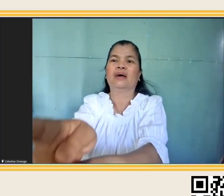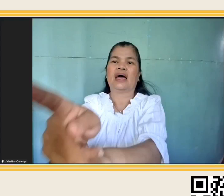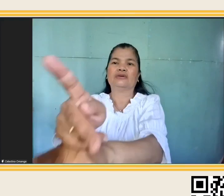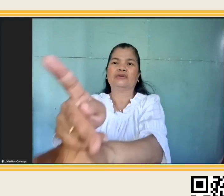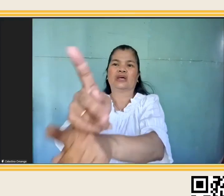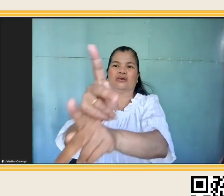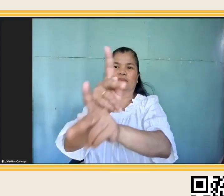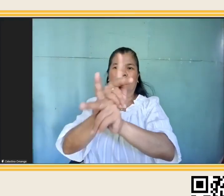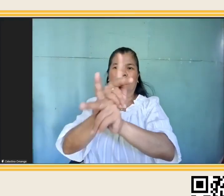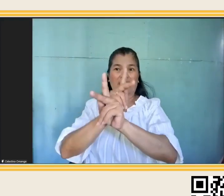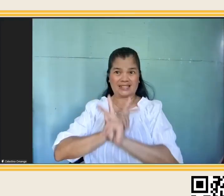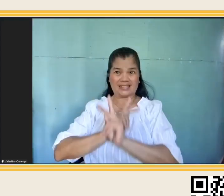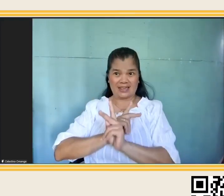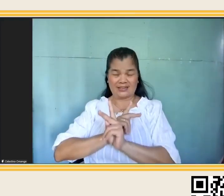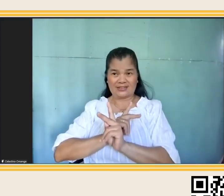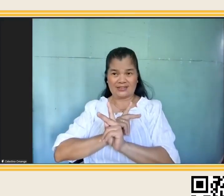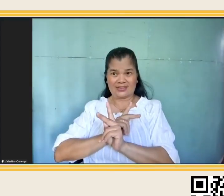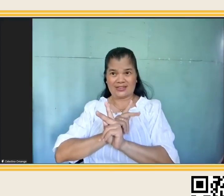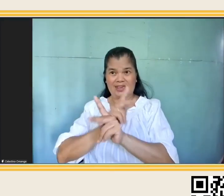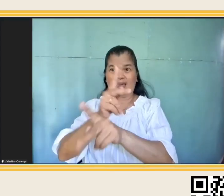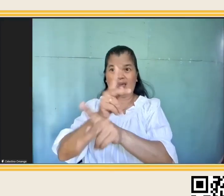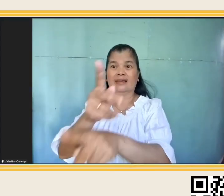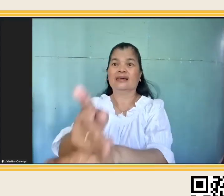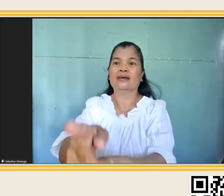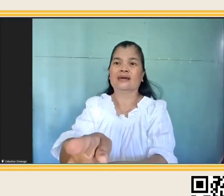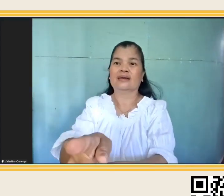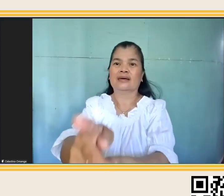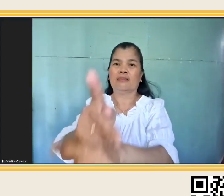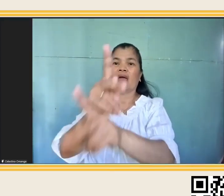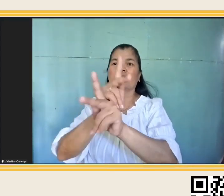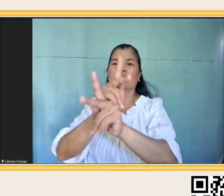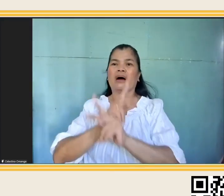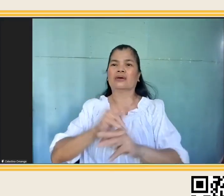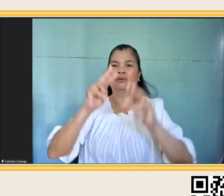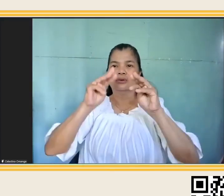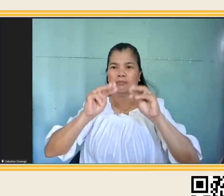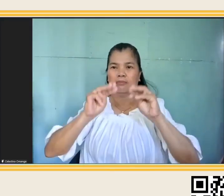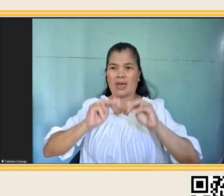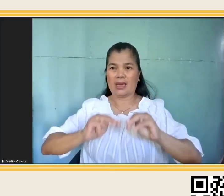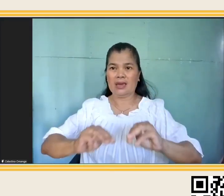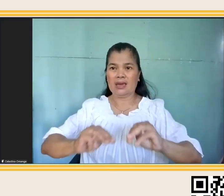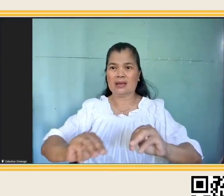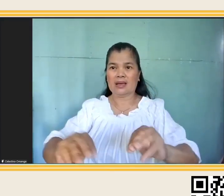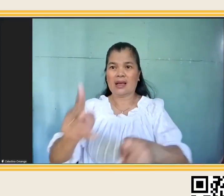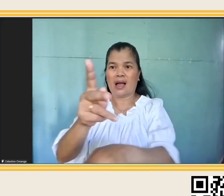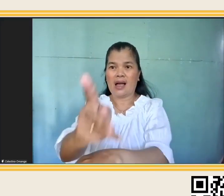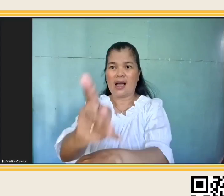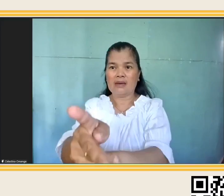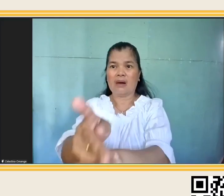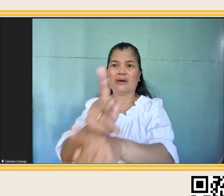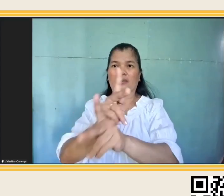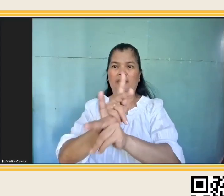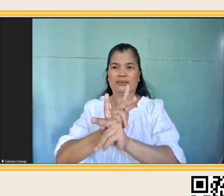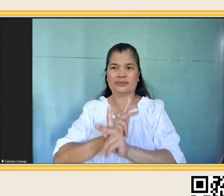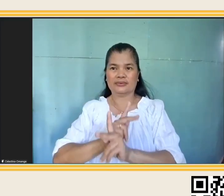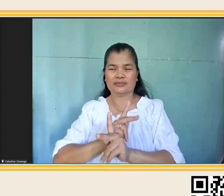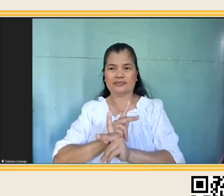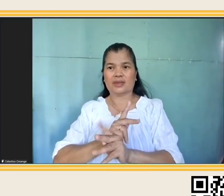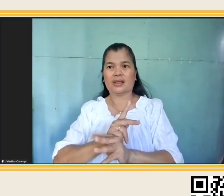mula malayo sa'yo, pabalik sa'yo. Okay? May I borrow? May I